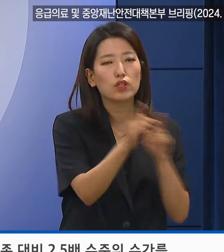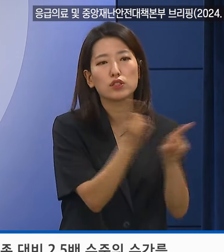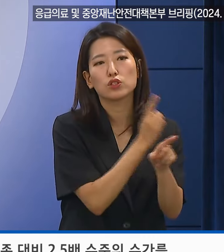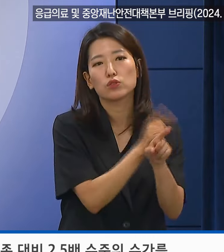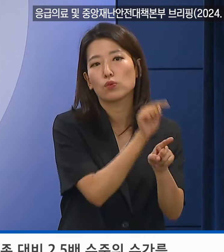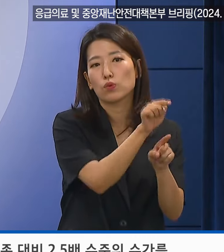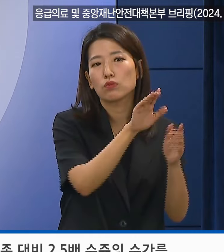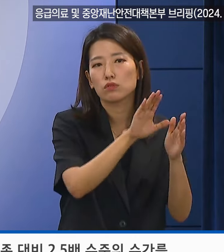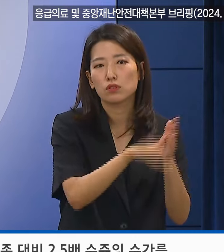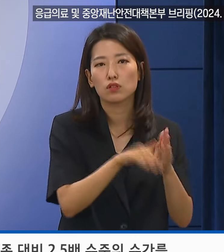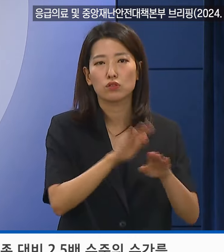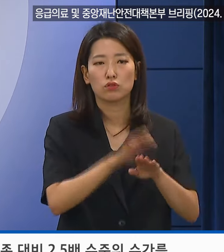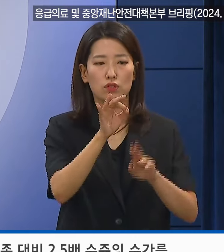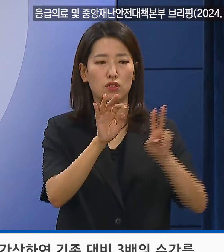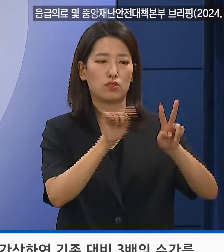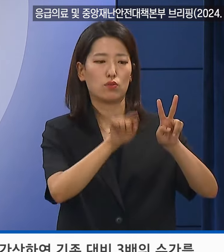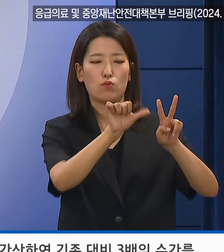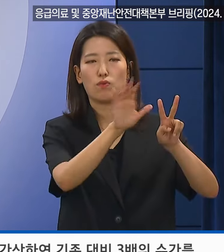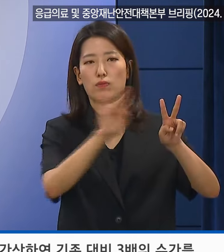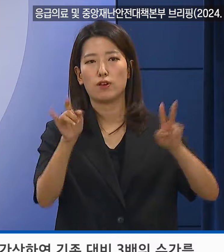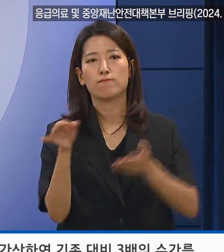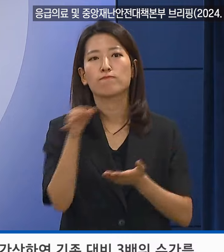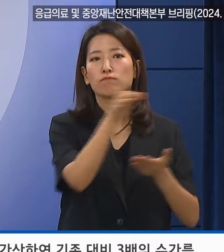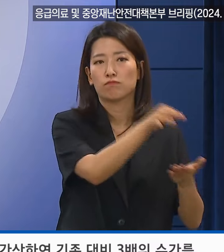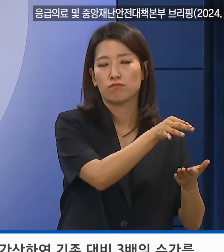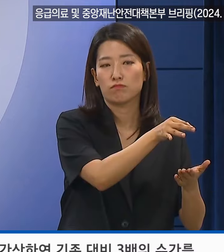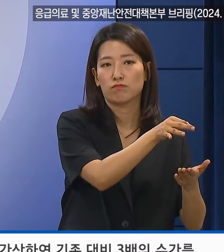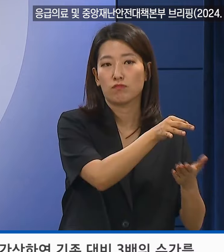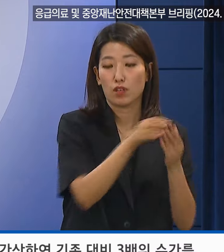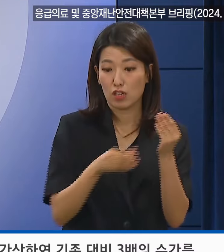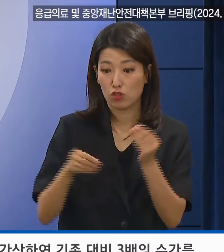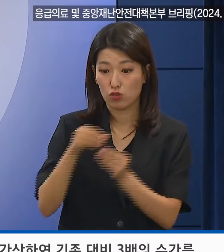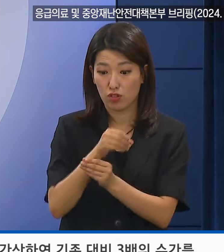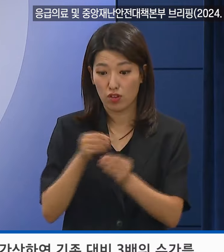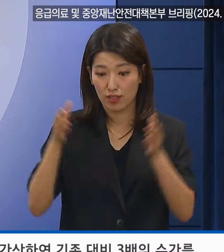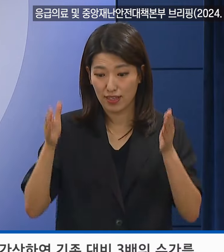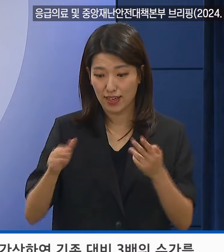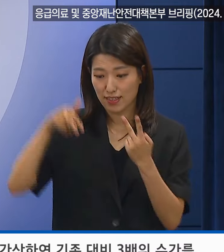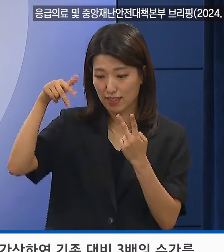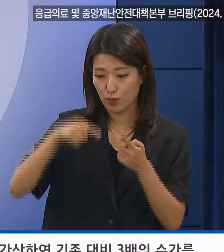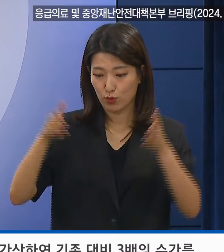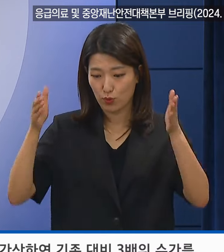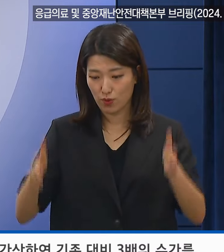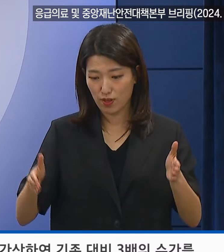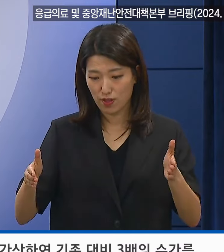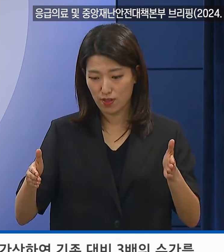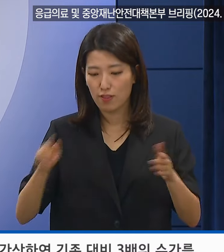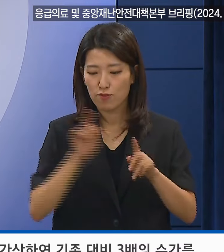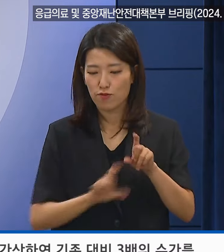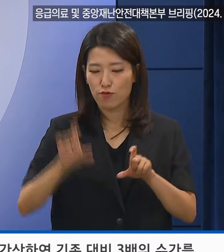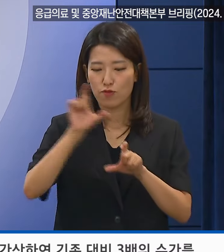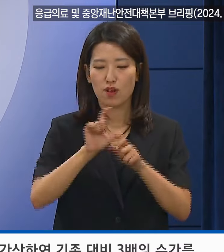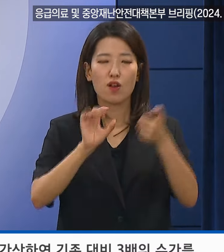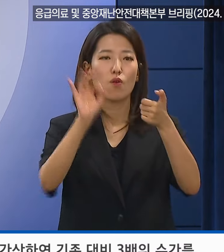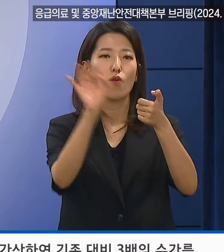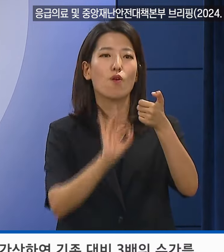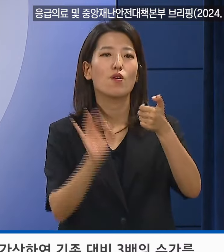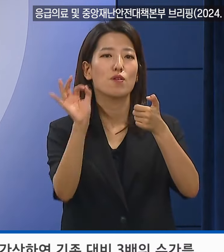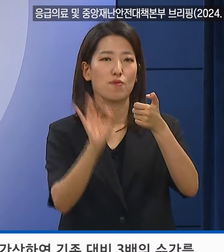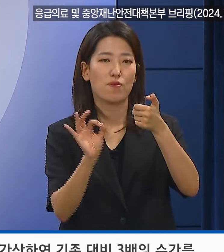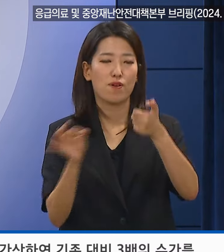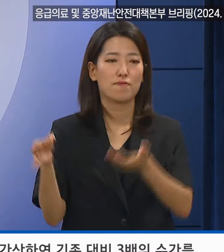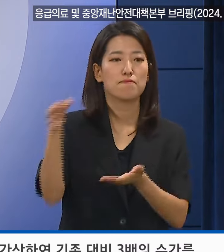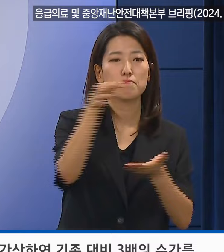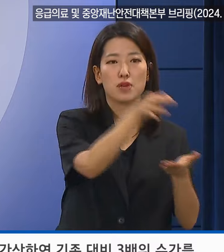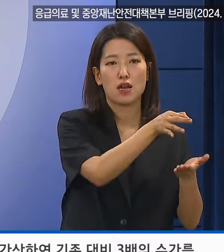수준의 수가를 지급했으며 올해 추석 연휴 전후 2주간은 추가로 50%를 가산하여